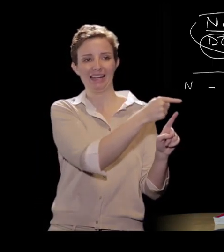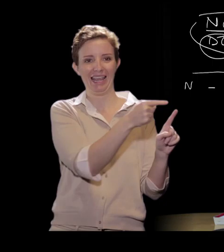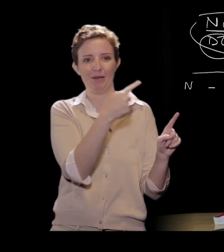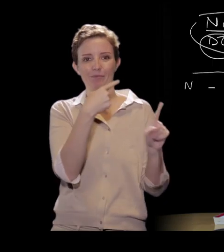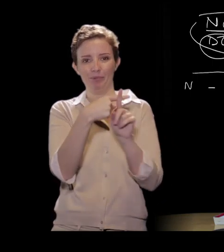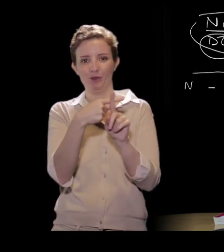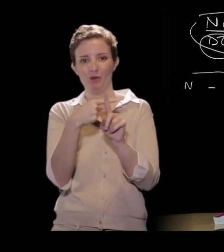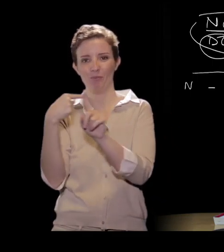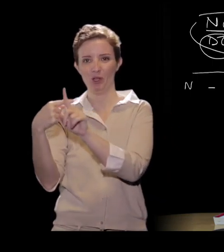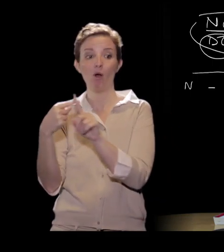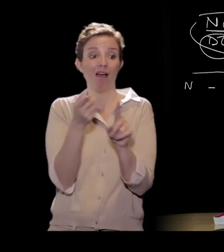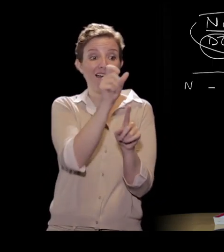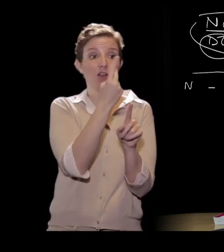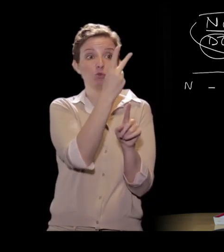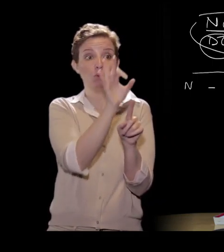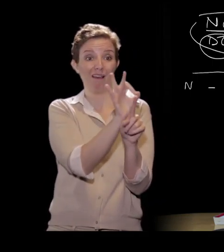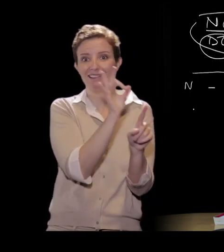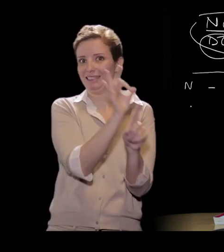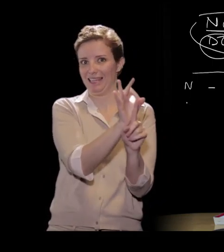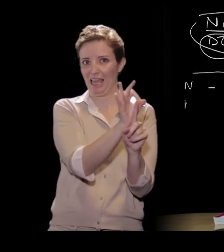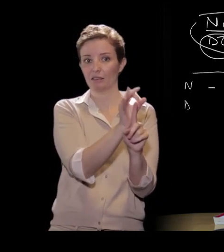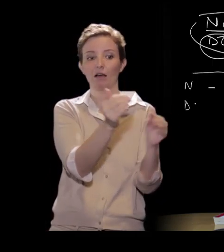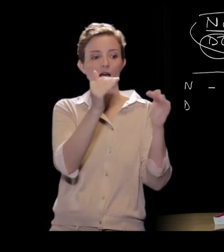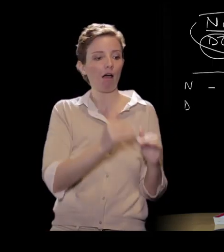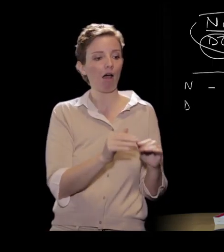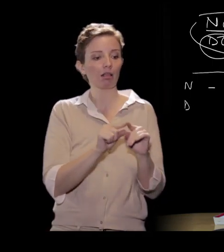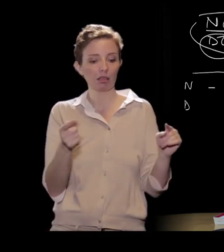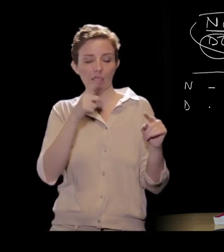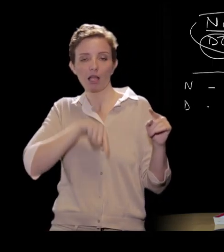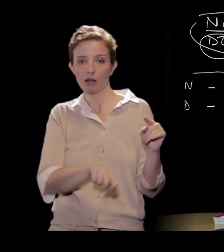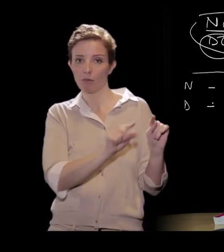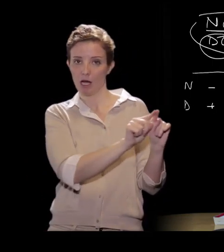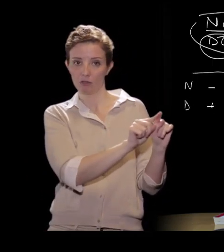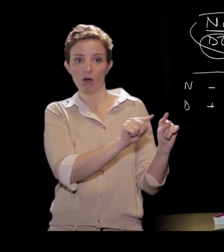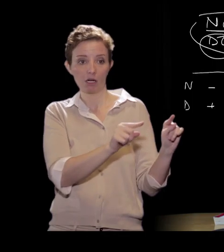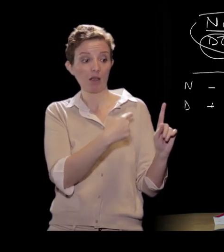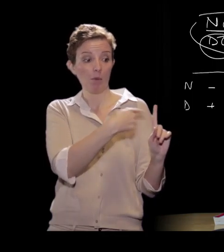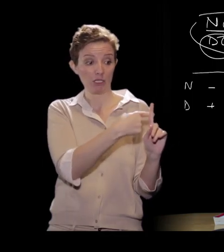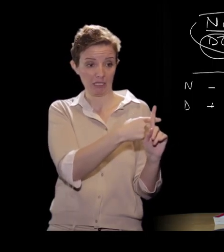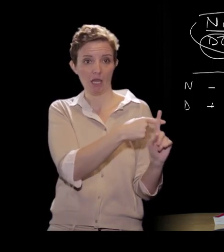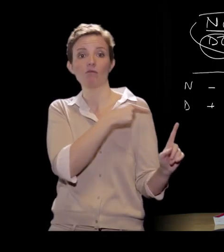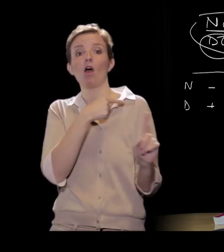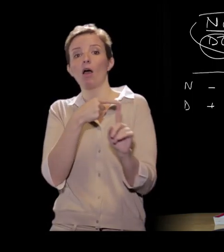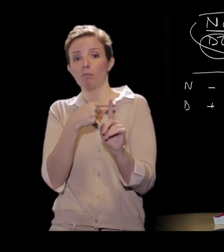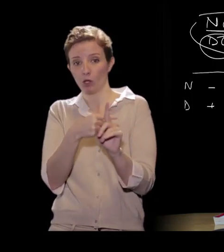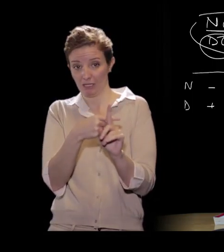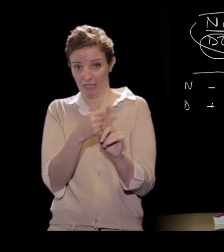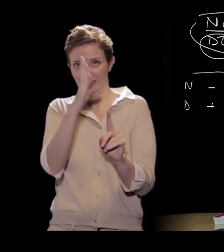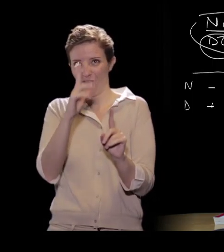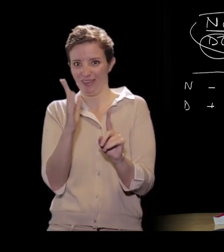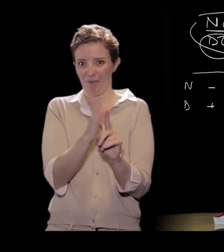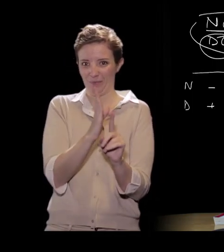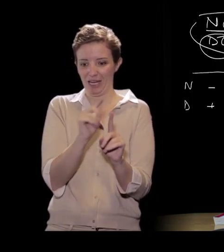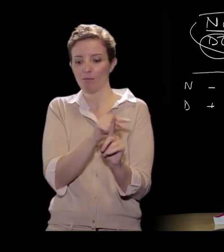positivo qui e qui si annulla denominatore sarà invece positivo prima di tre e poi negativo dopo e in